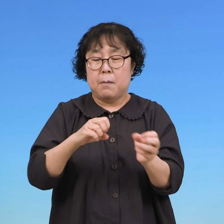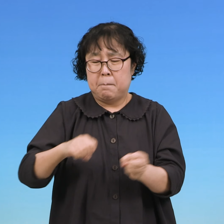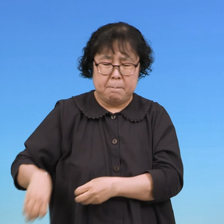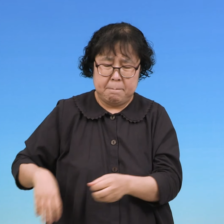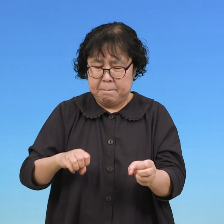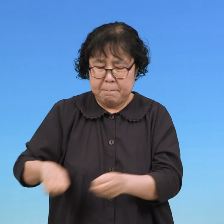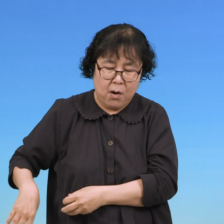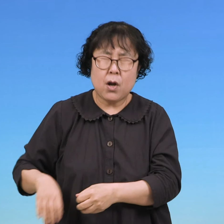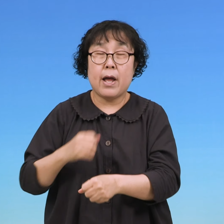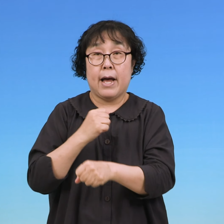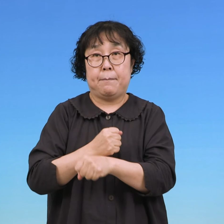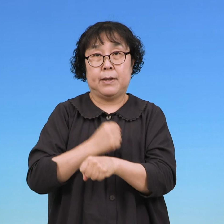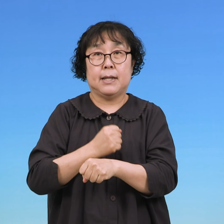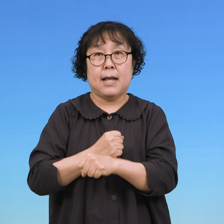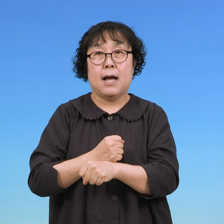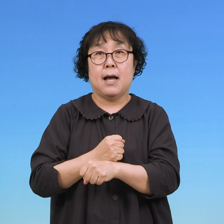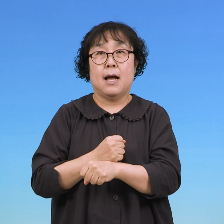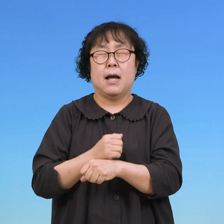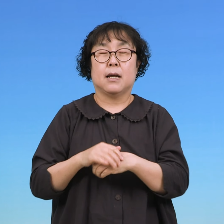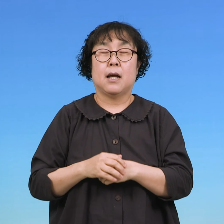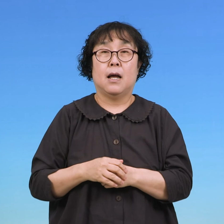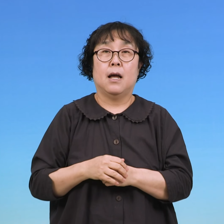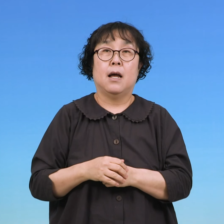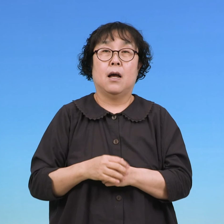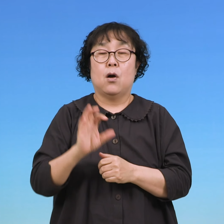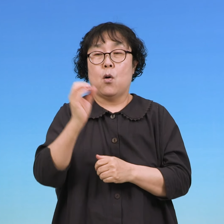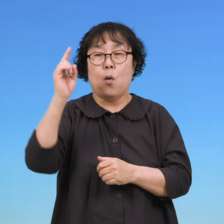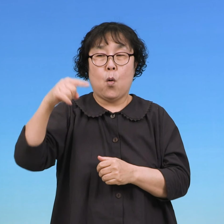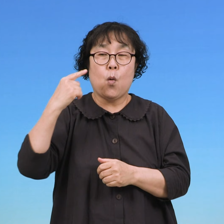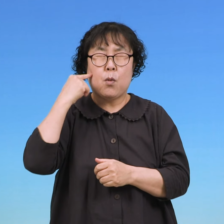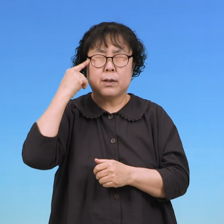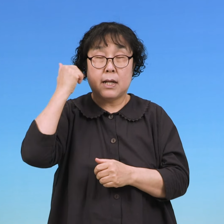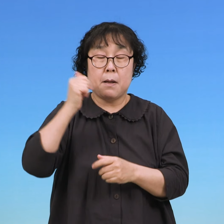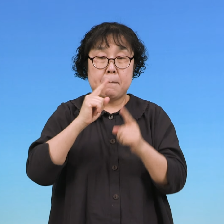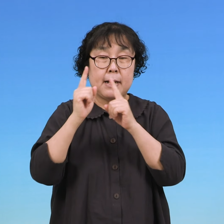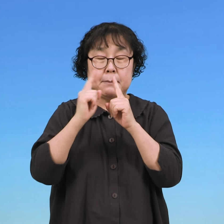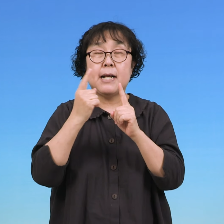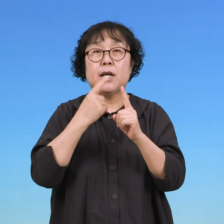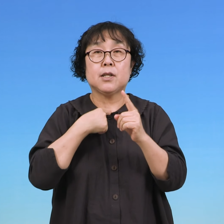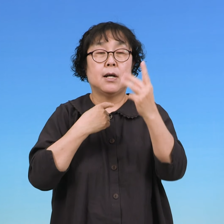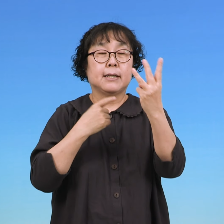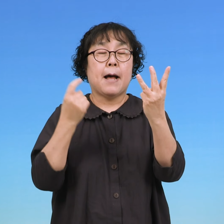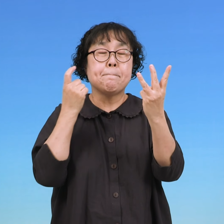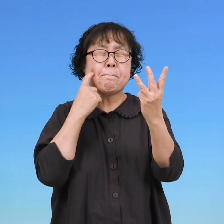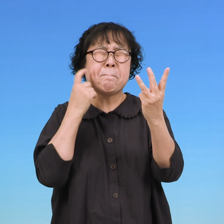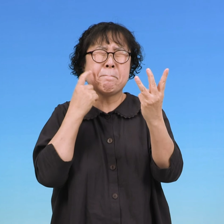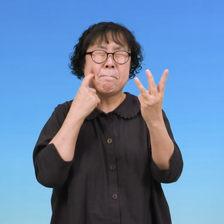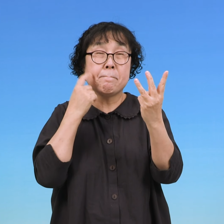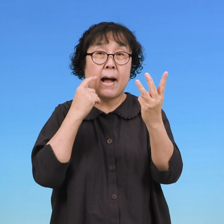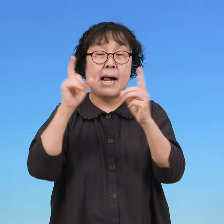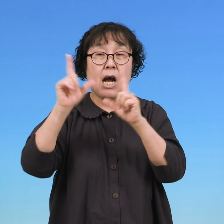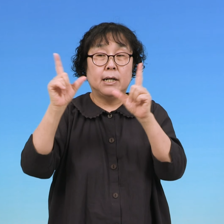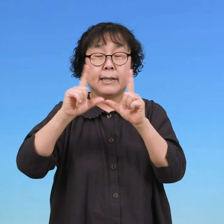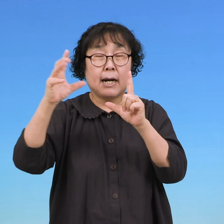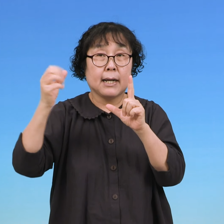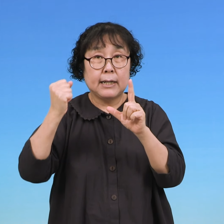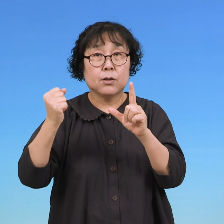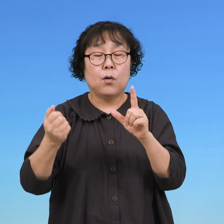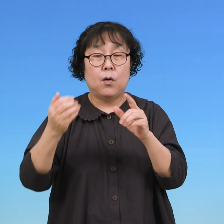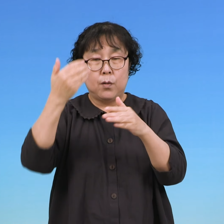많은 것들이 있지만 오카는 목사님이 주셨던 삼허 현상을 중심으로 제가 몇 가지를 나눌 테니까